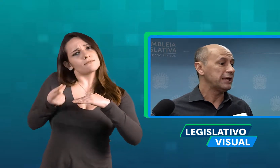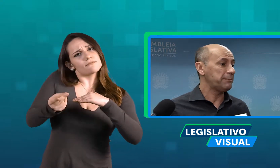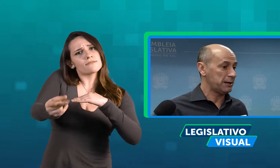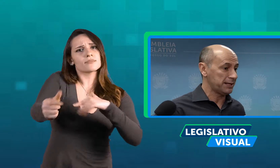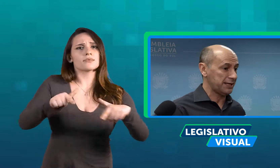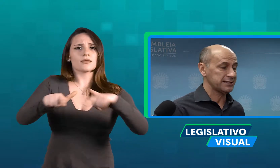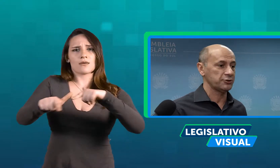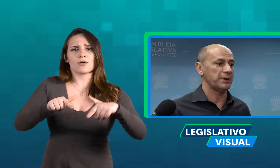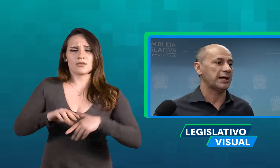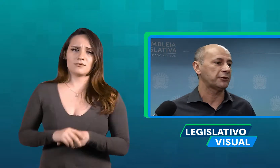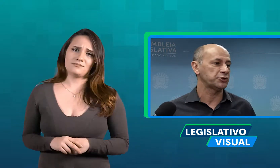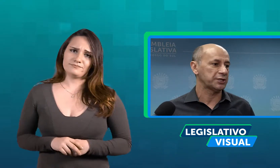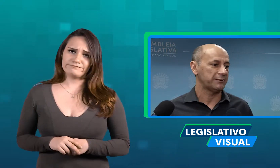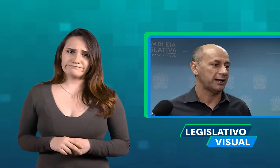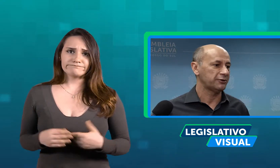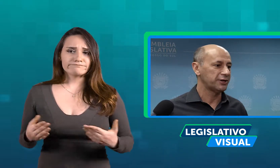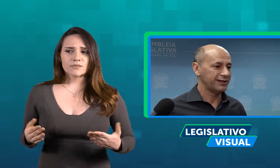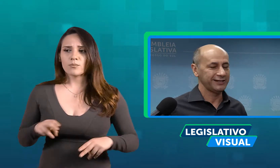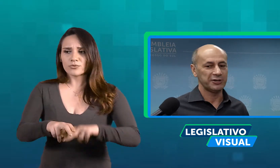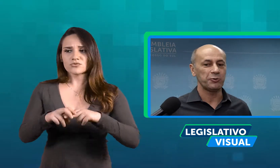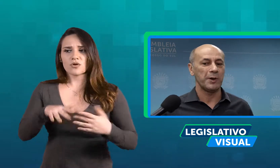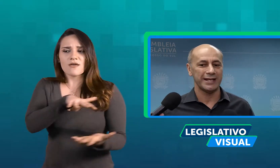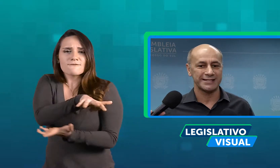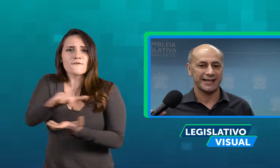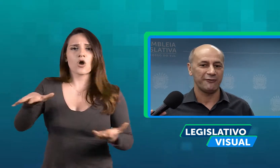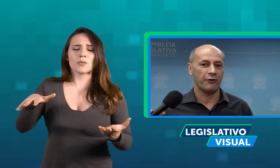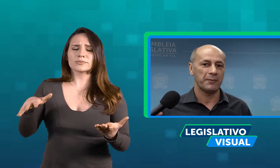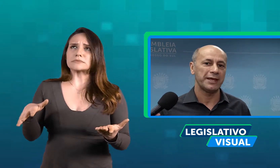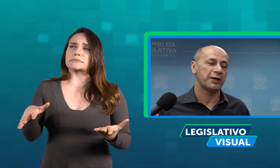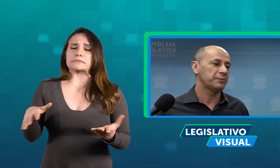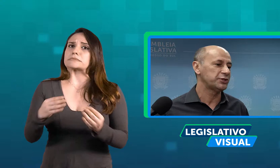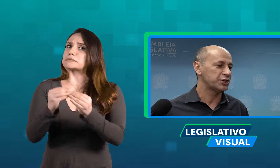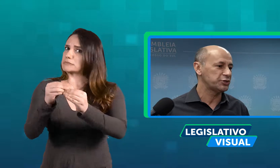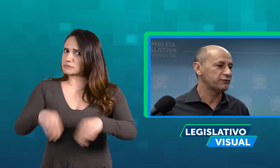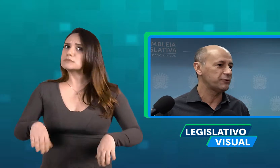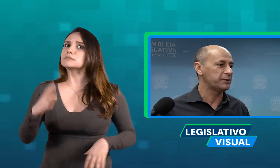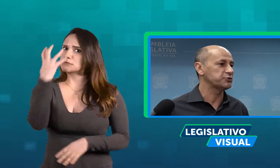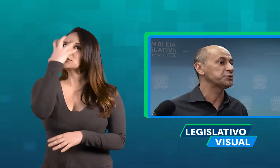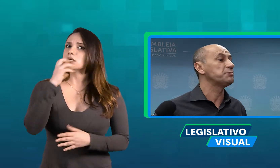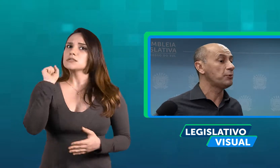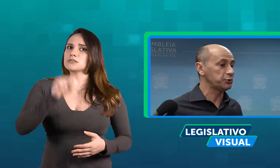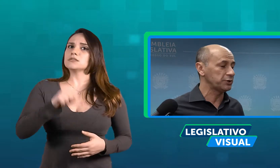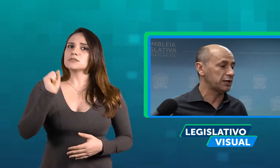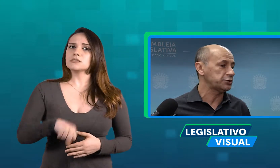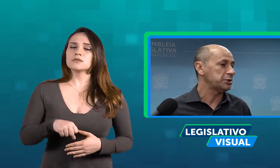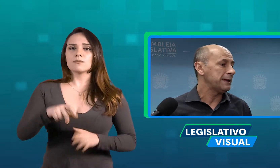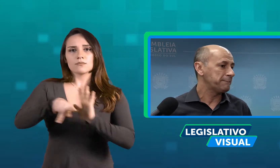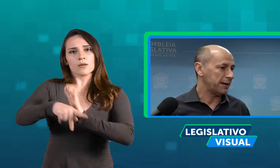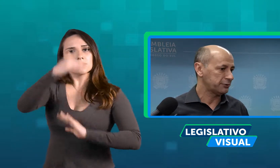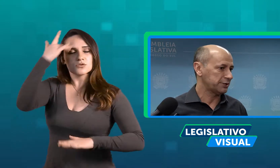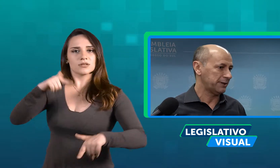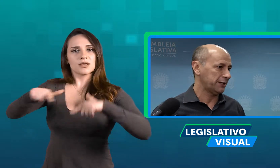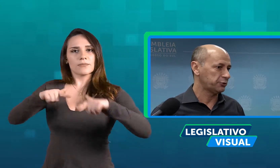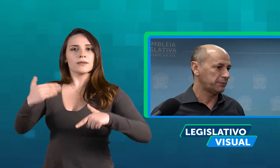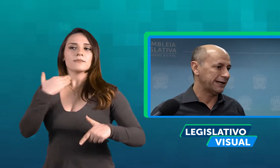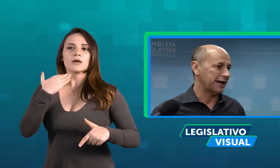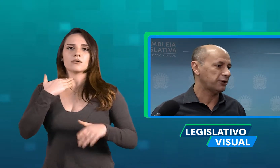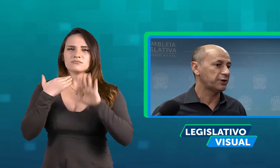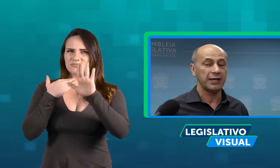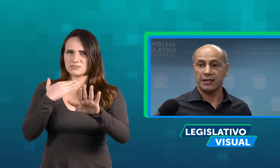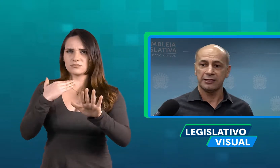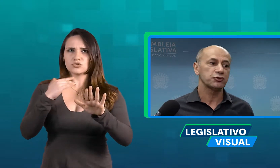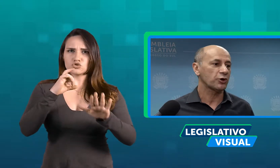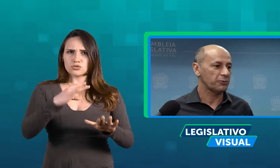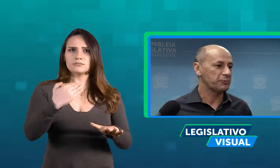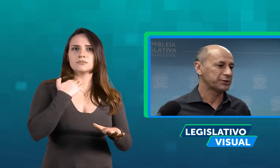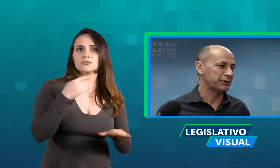6% permanecem no mercado de trabalho. Então, com essa reforma aí, realmente a gente vê um prejuízo muito grande para o trabalhador bancário,